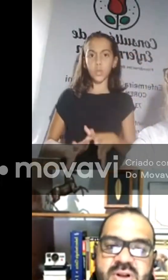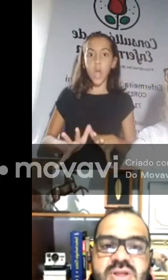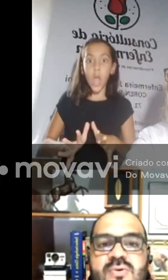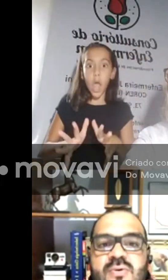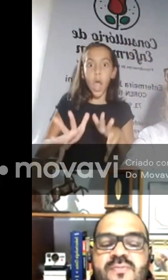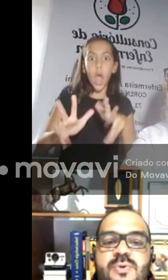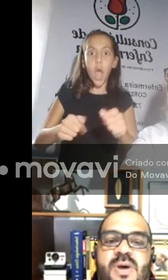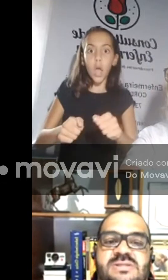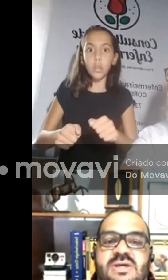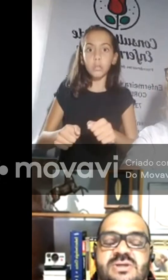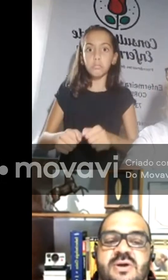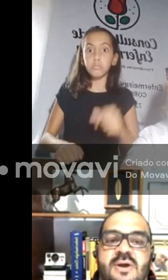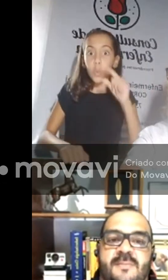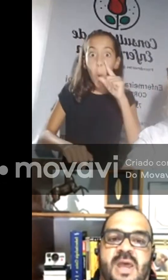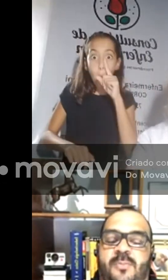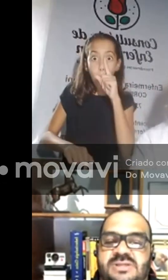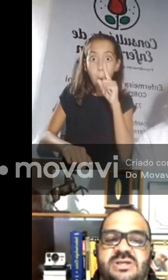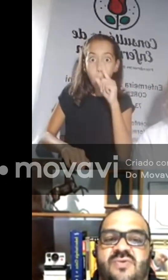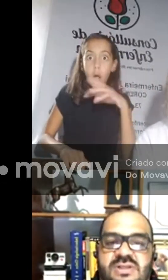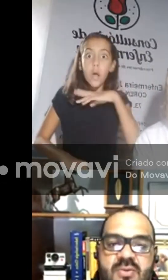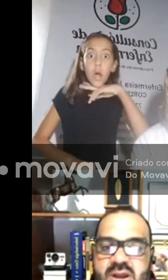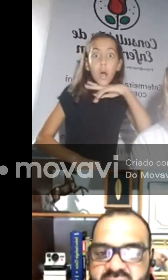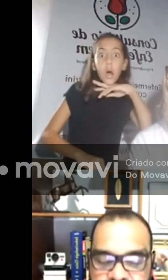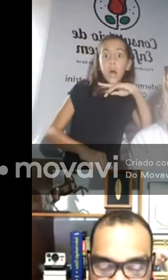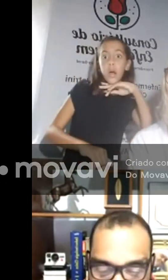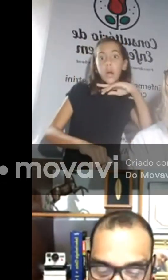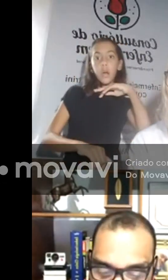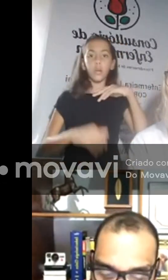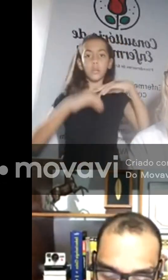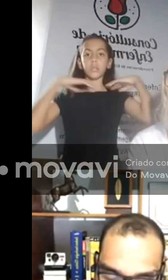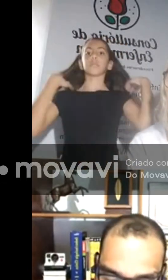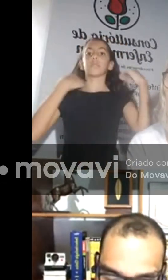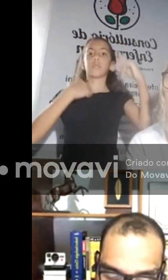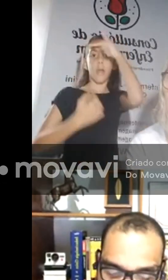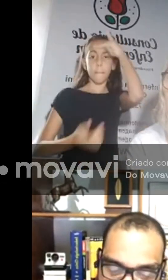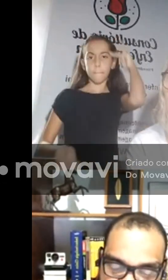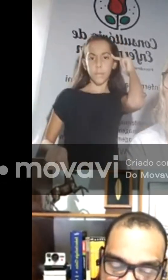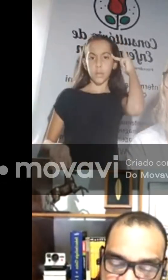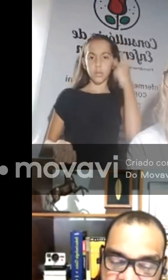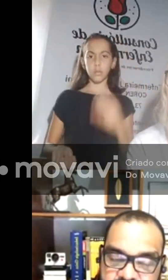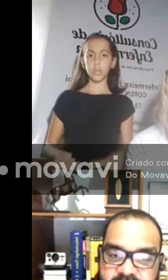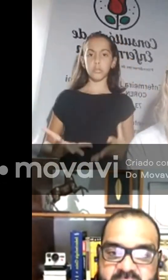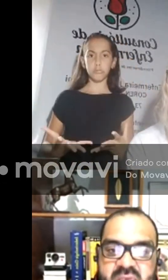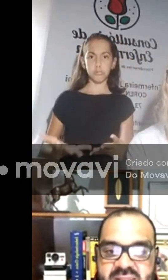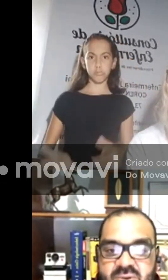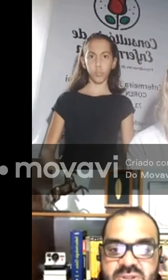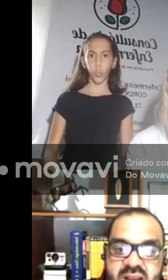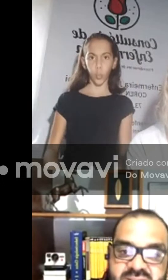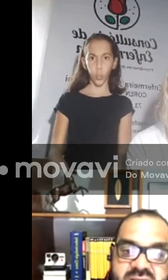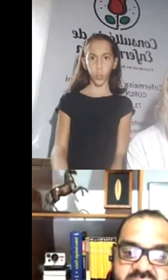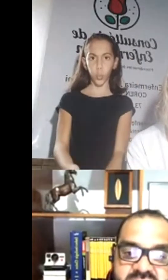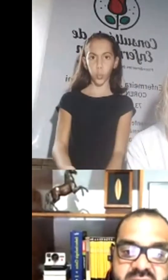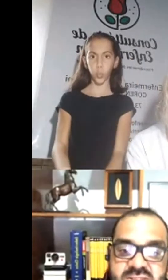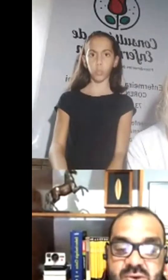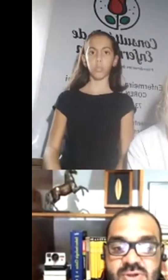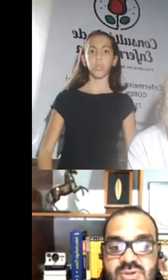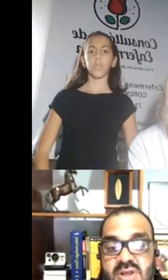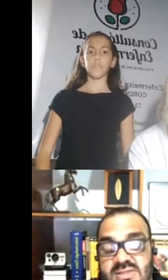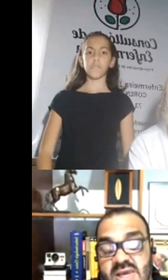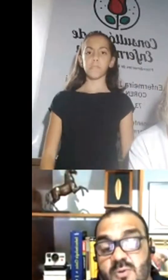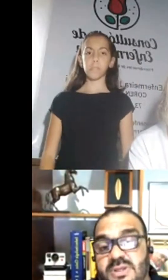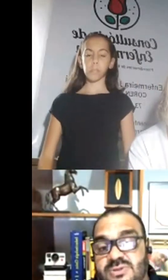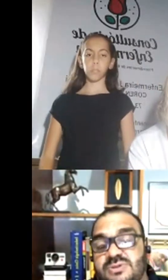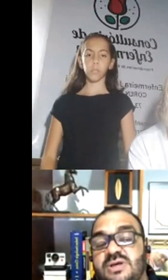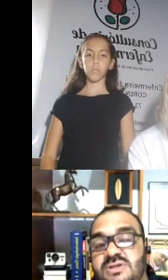agravamento clínico do paciente, né? O paciente vai ter um agravamento. Outra coisa que é tão interessante assim, são